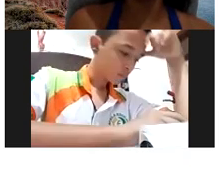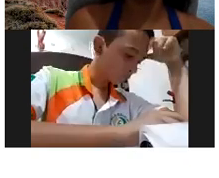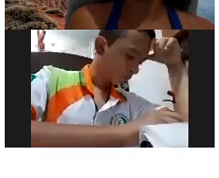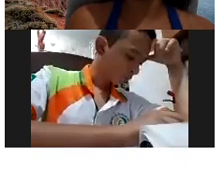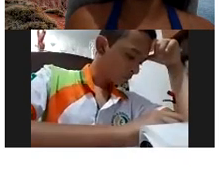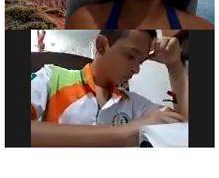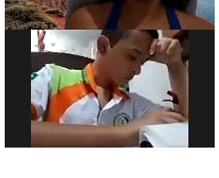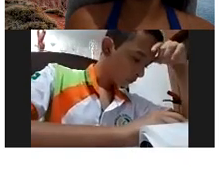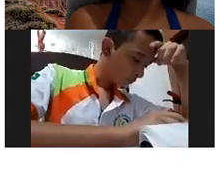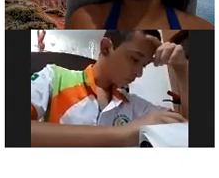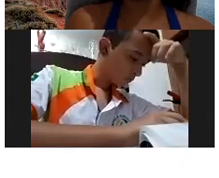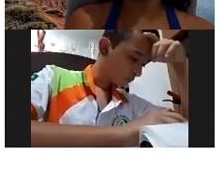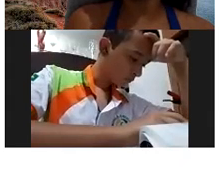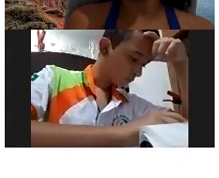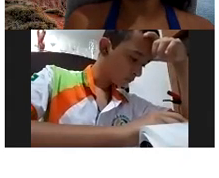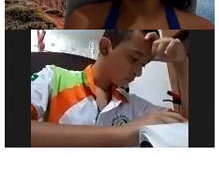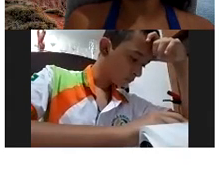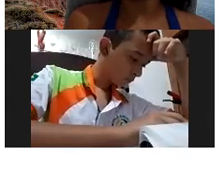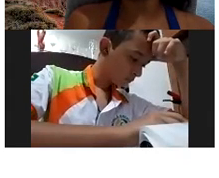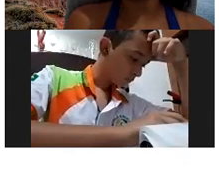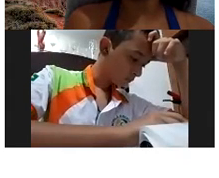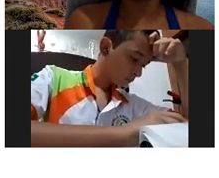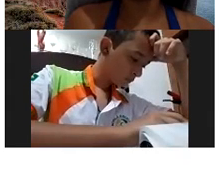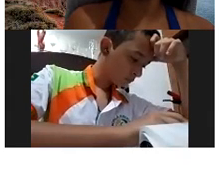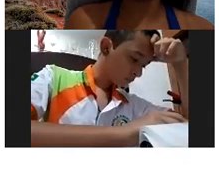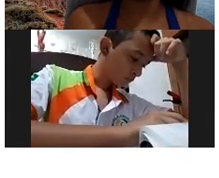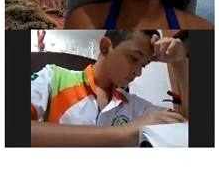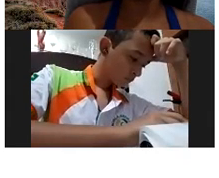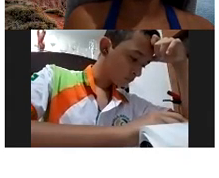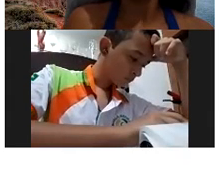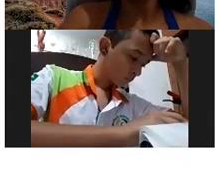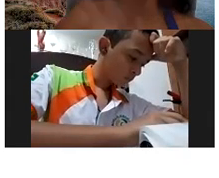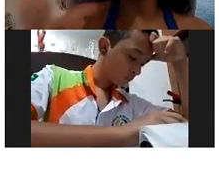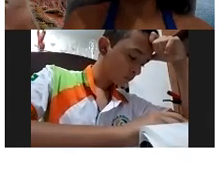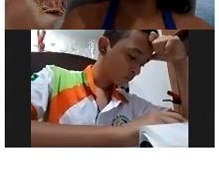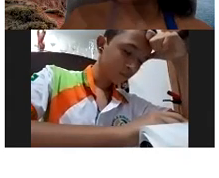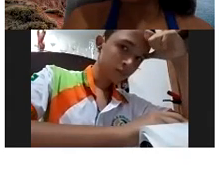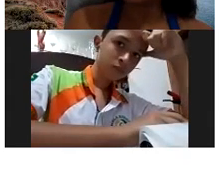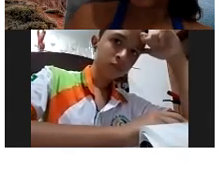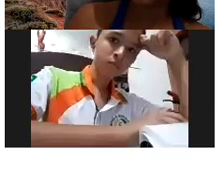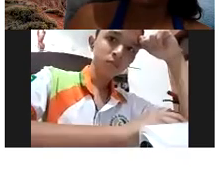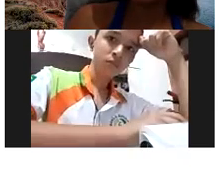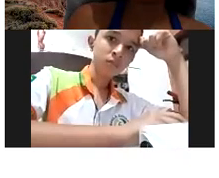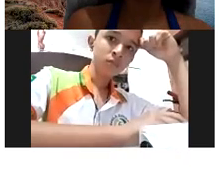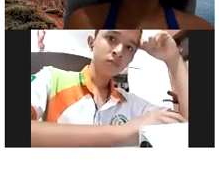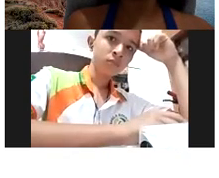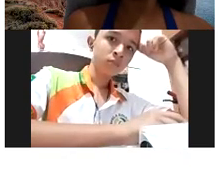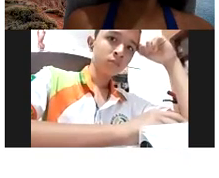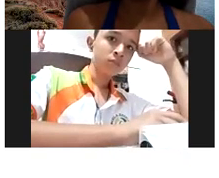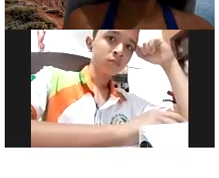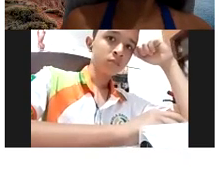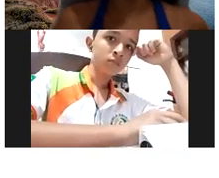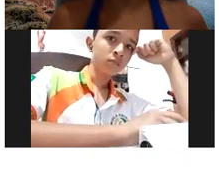virou cloreto de Ferro o ferro clórico né uma mistura de ferro mais cloro